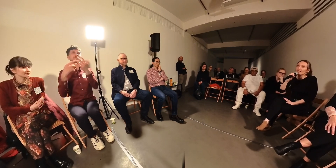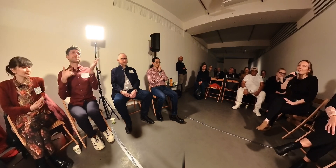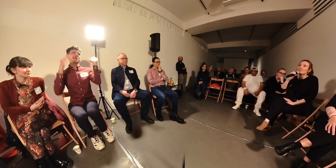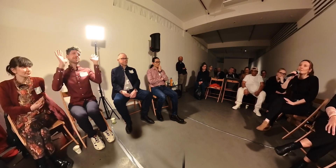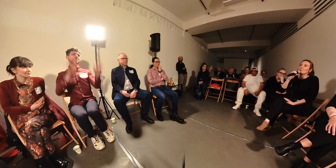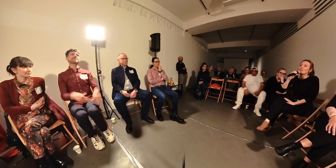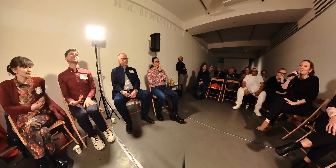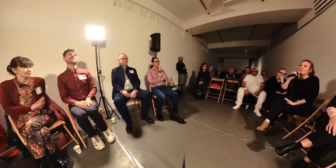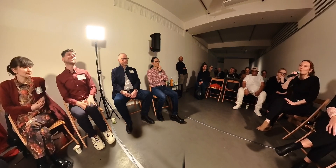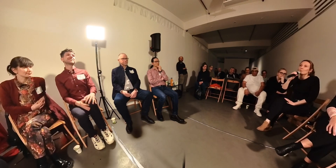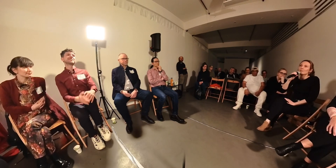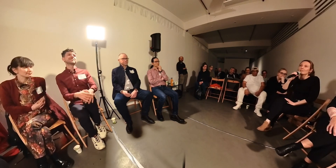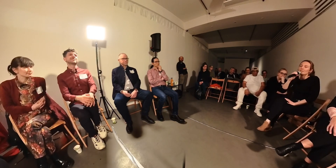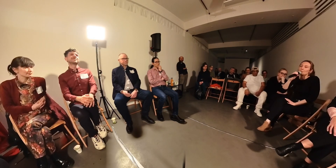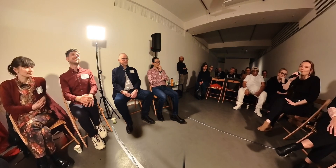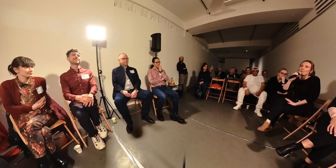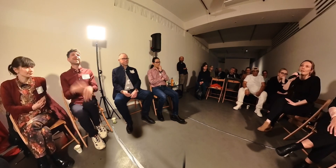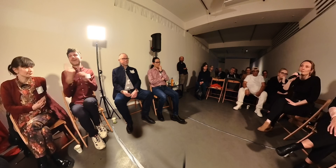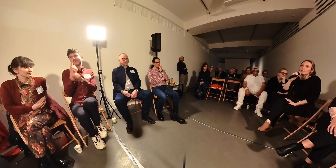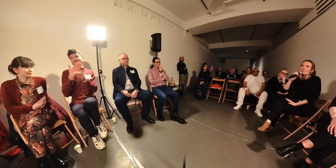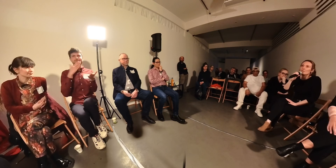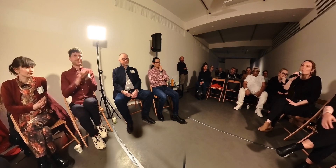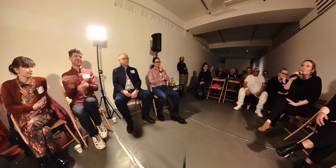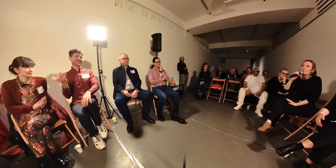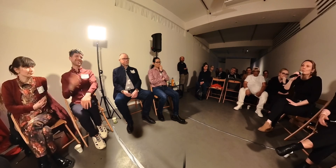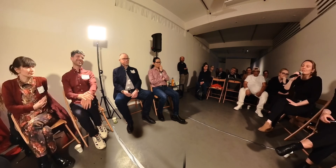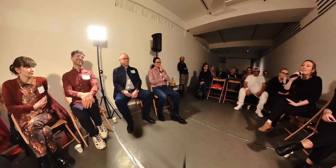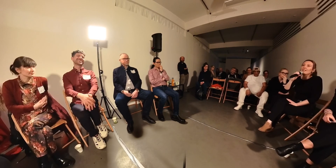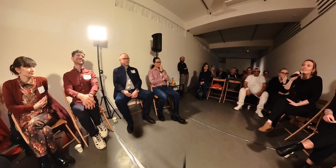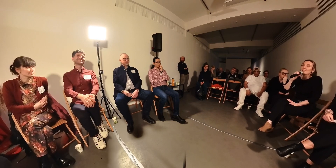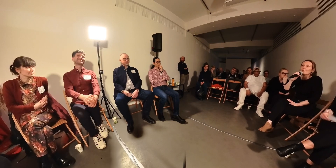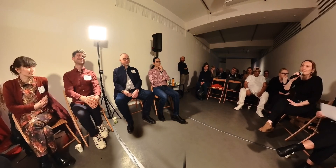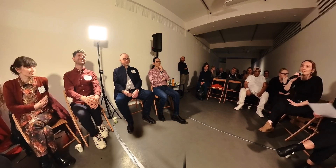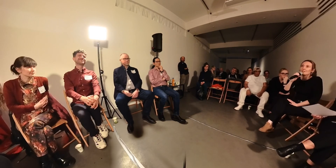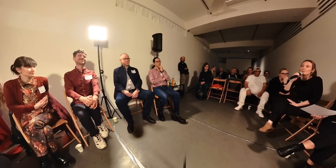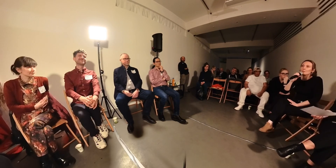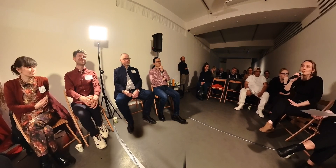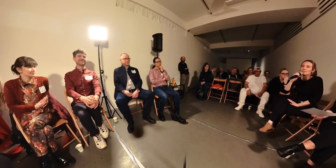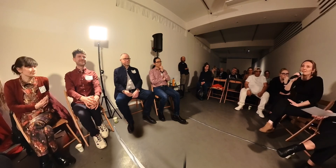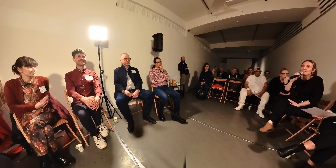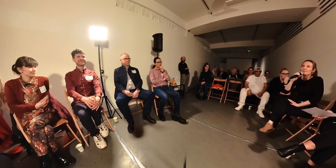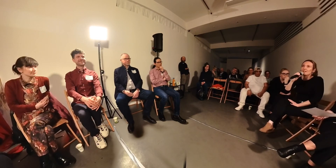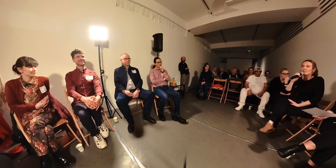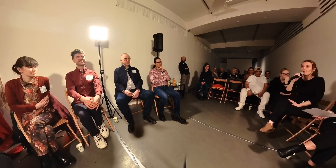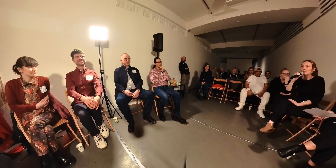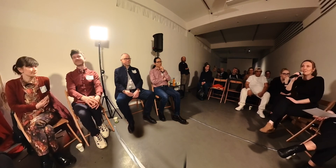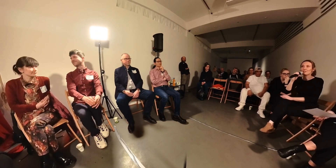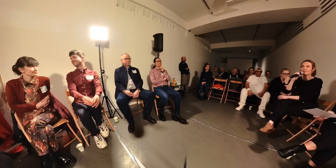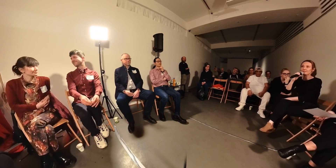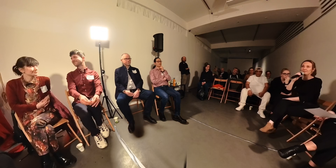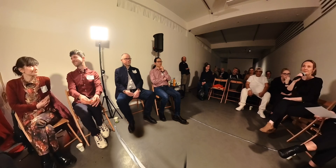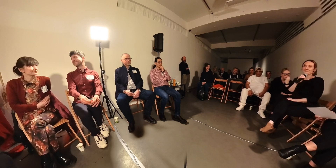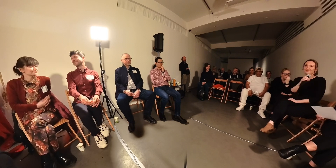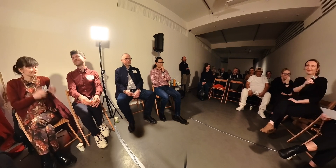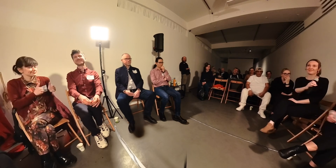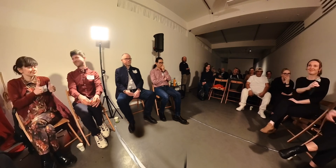legislativě. Vlastně těch oblastí je spousta, kde se musím já jako neslyšící přizpůsobovat. A tady jsem najednou nemusel. A jsem rád, že se to